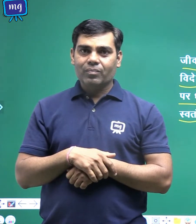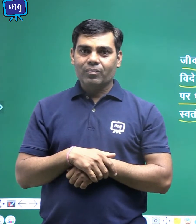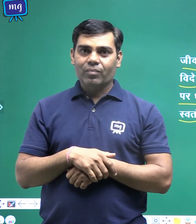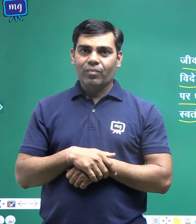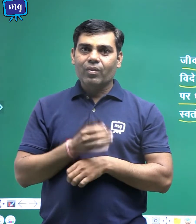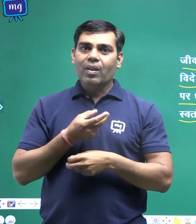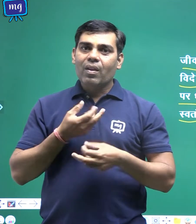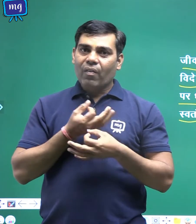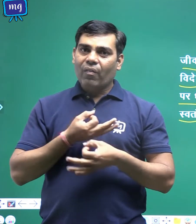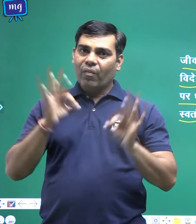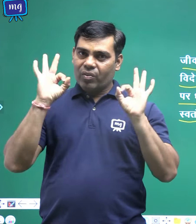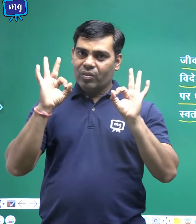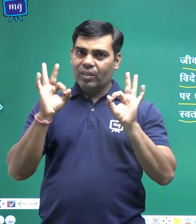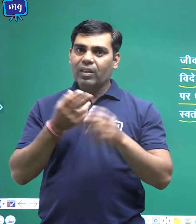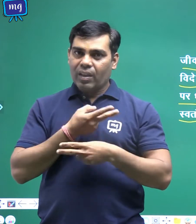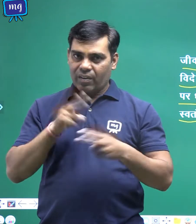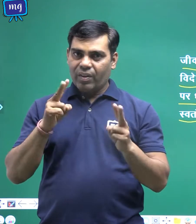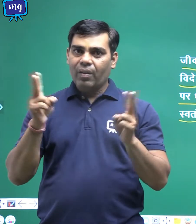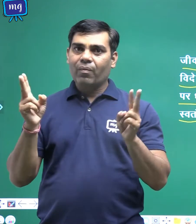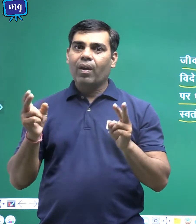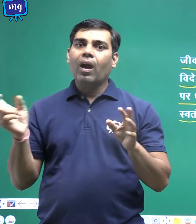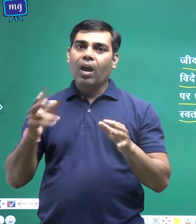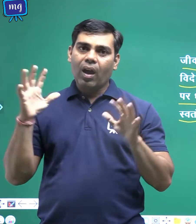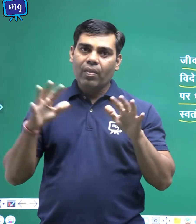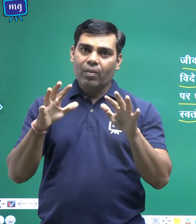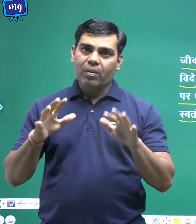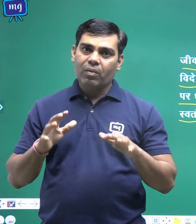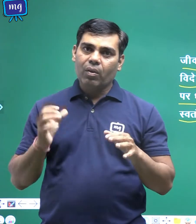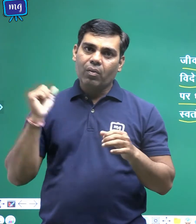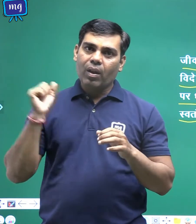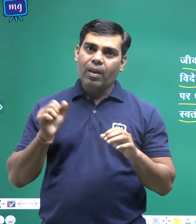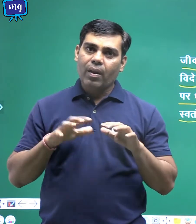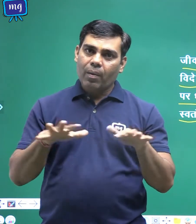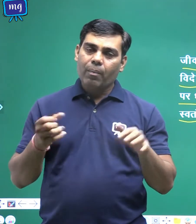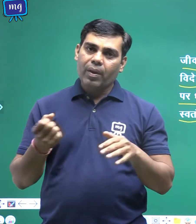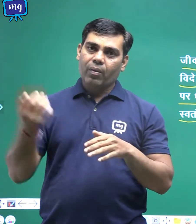स्वतंत्रता आंदोलन में कूद पड़ी थी।